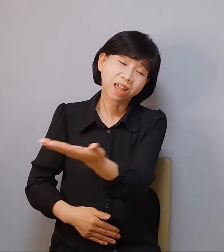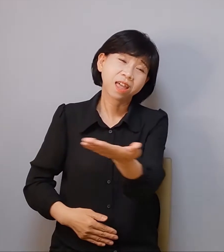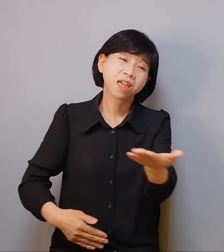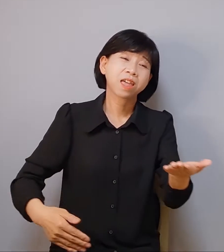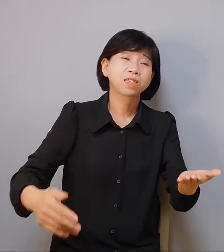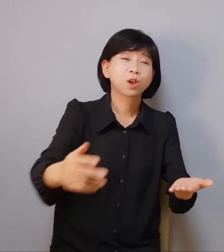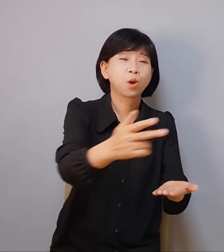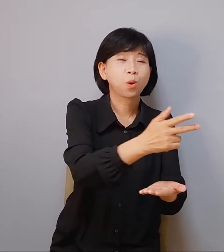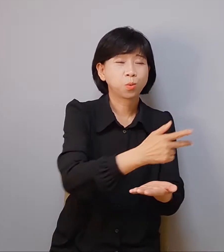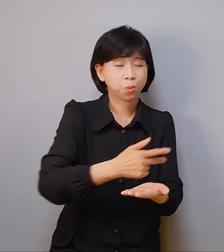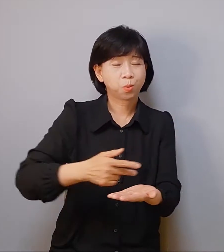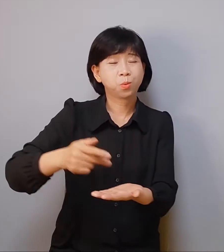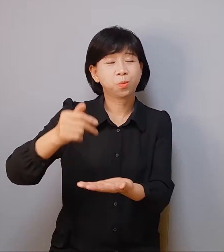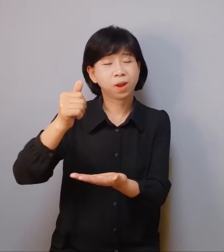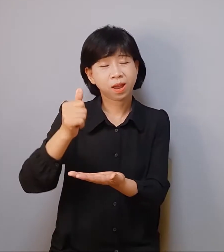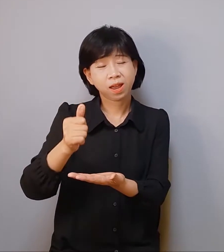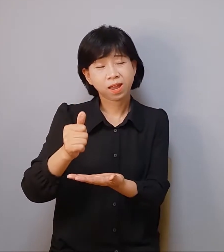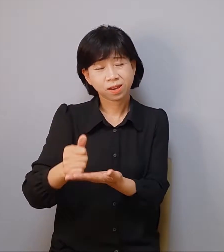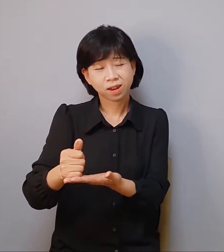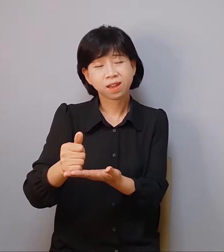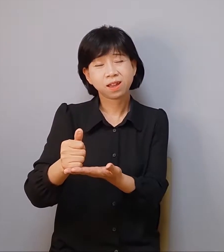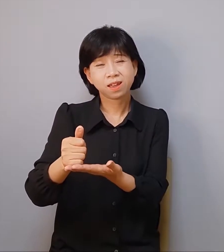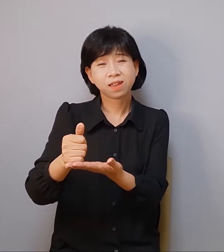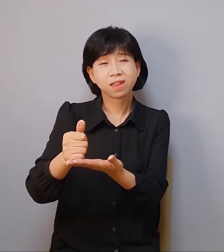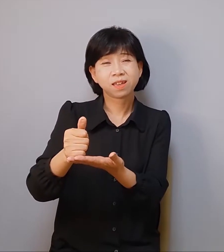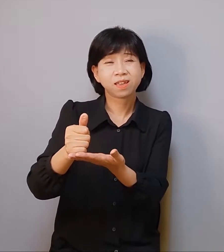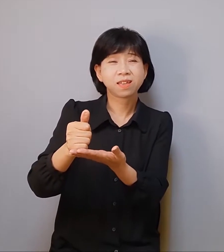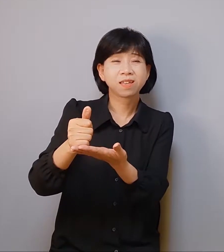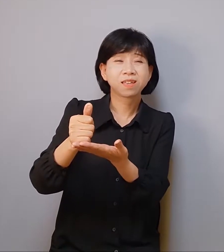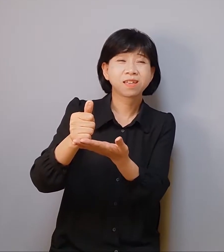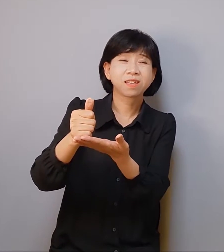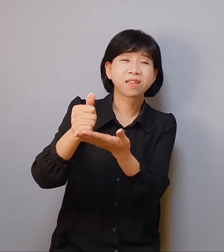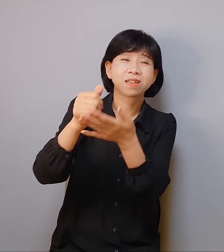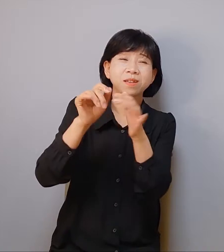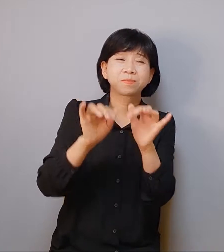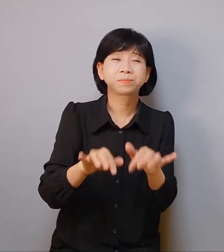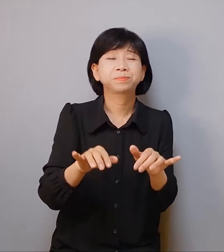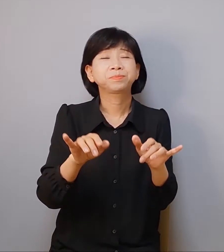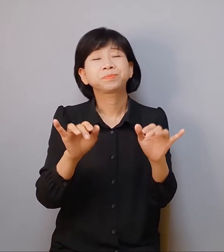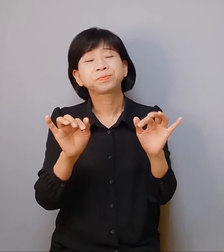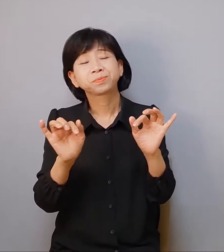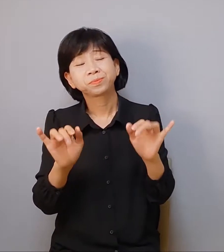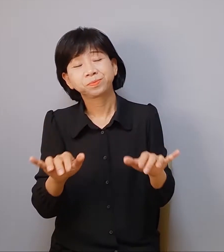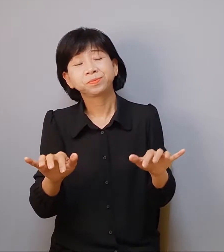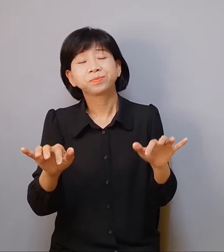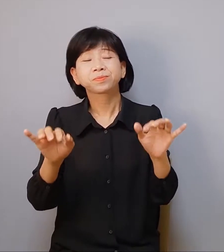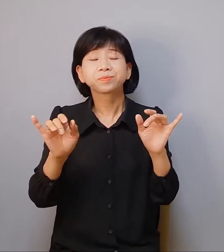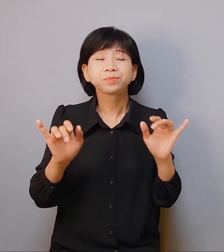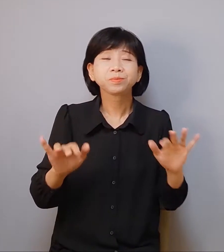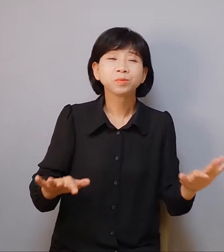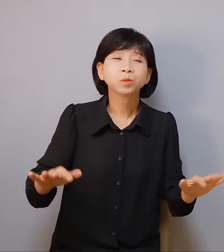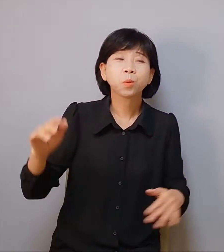사랑하는 내 여호와. 고개 들어 주를 맞이해.